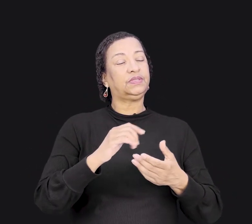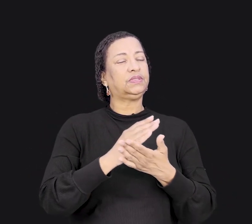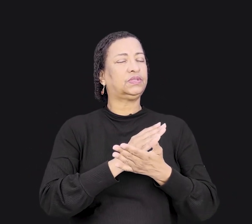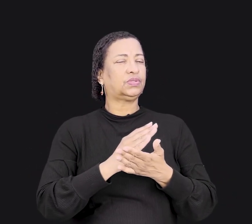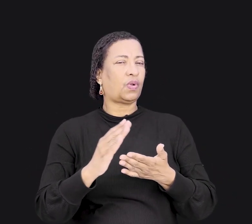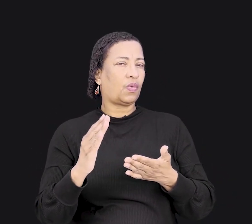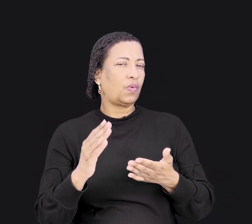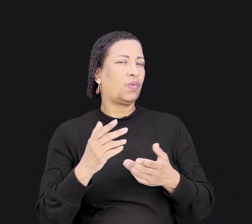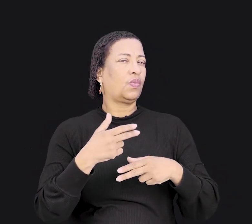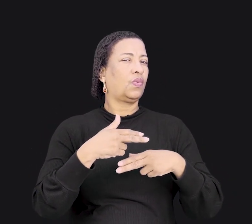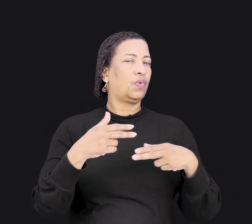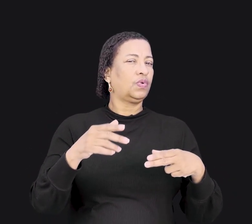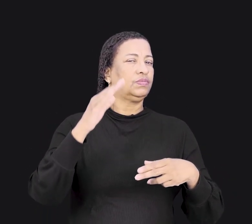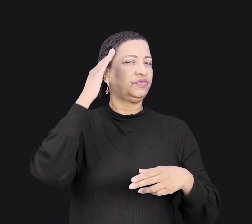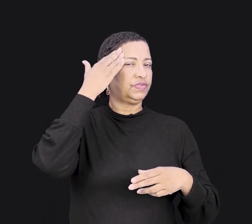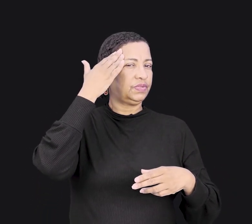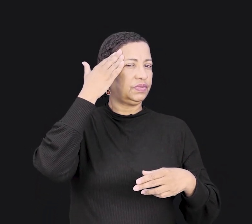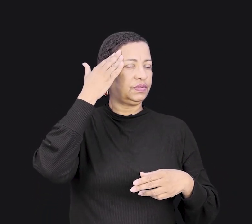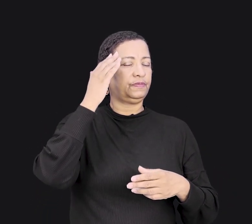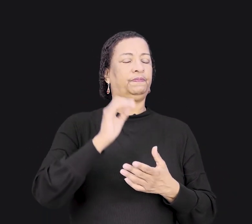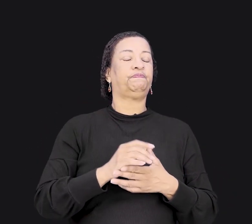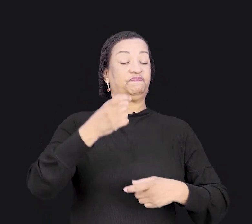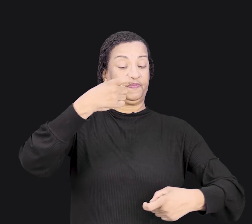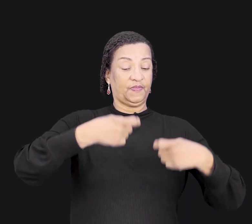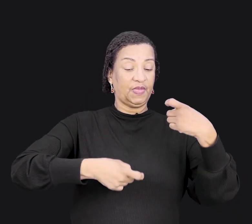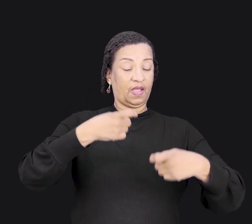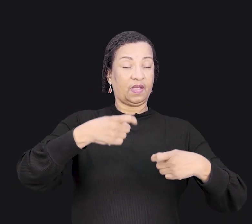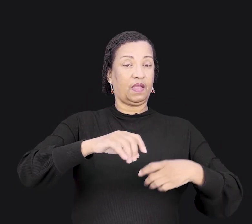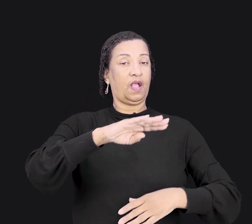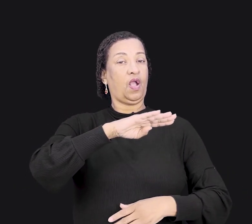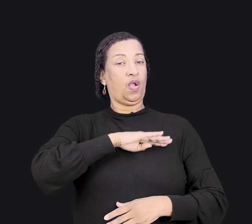chaves. Numa guerra, o inimigo sempre tem um código de